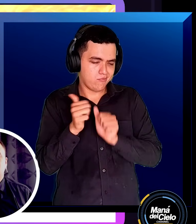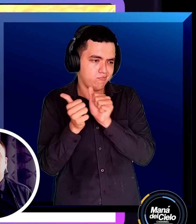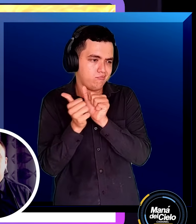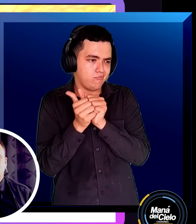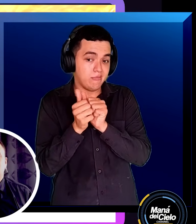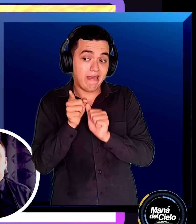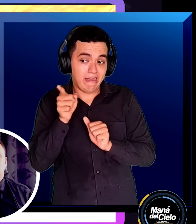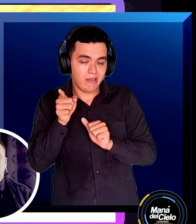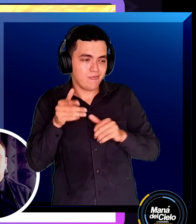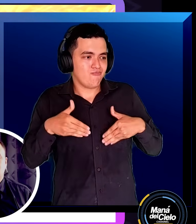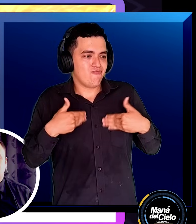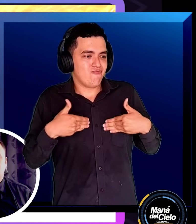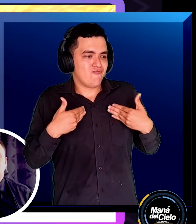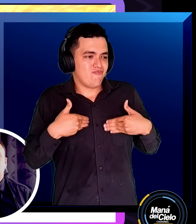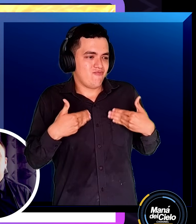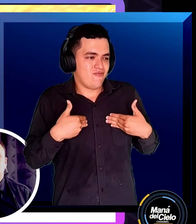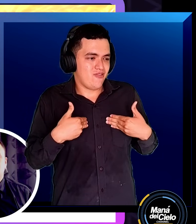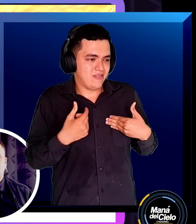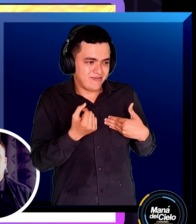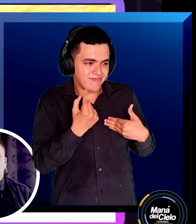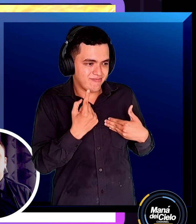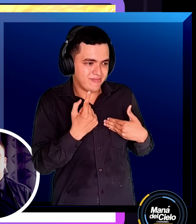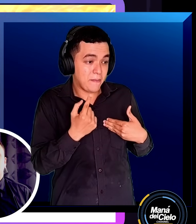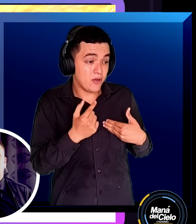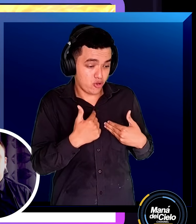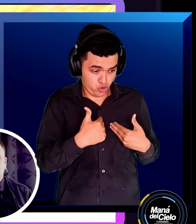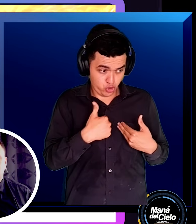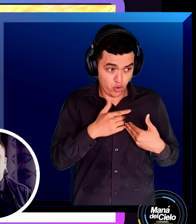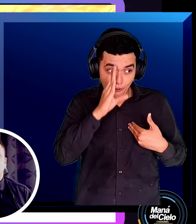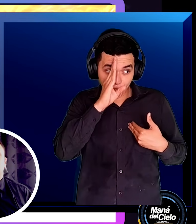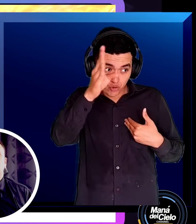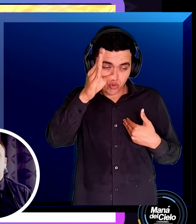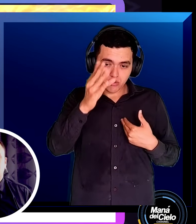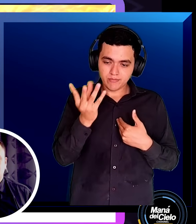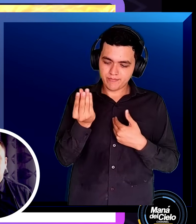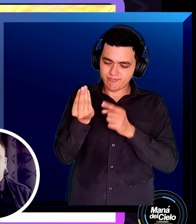¿Cuántos hermanos de intercesión les quiero motivar?